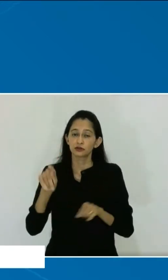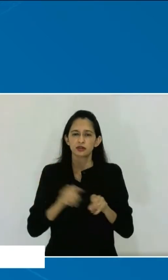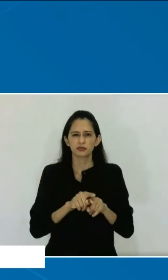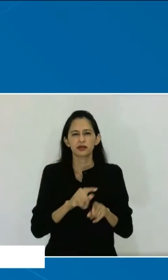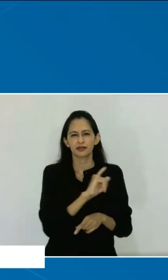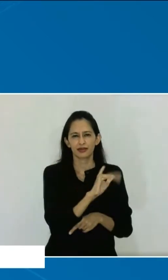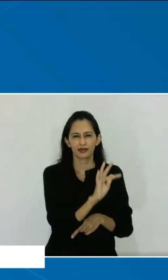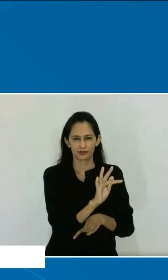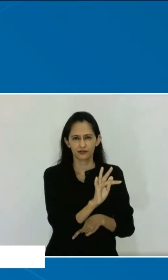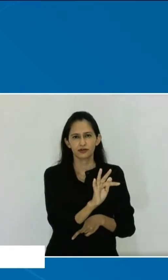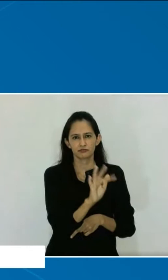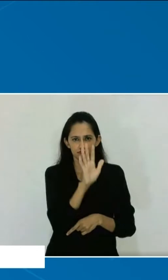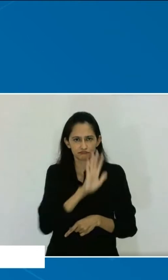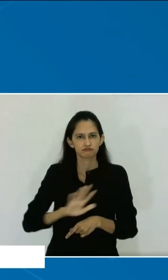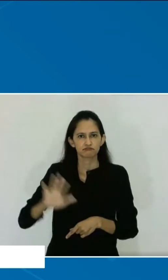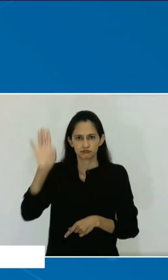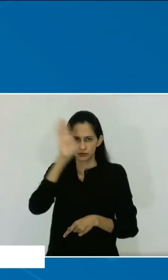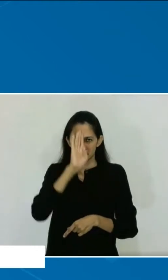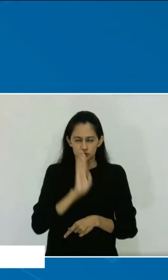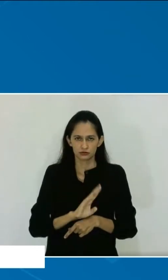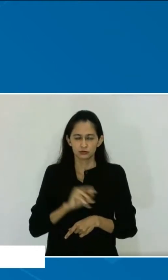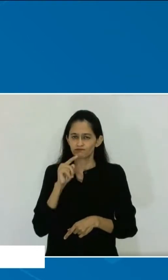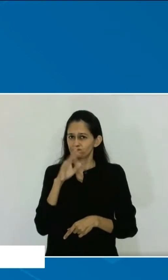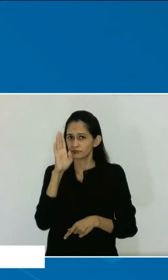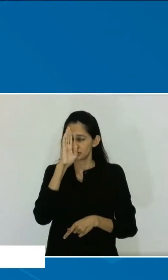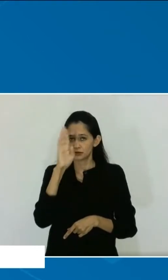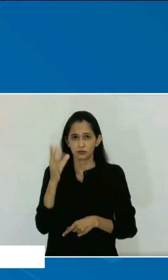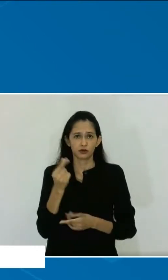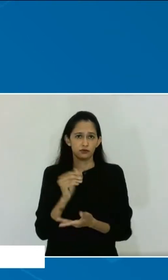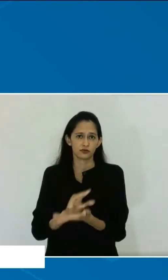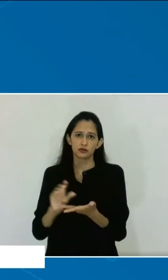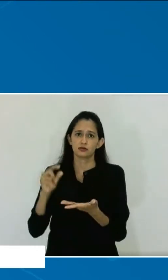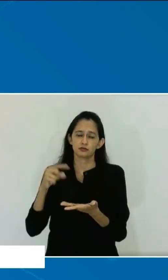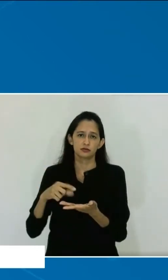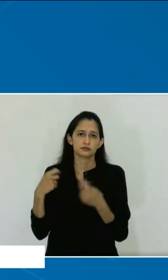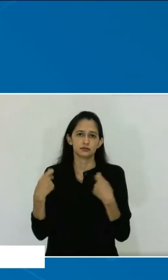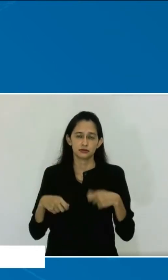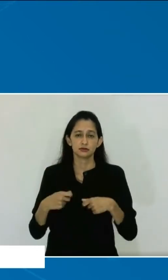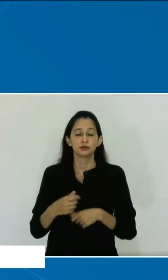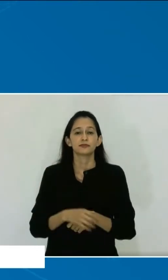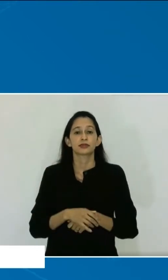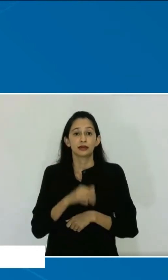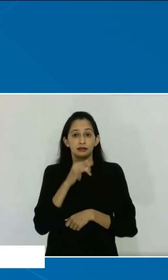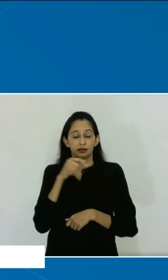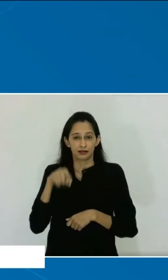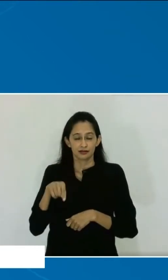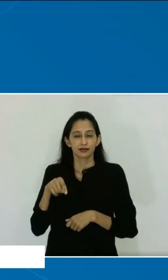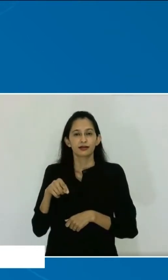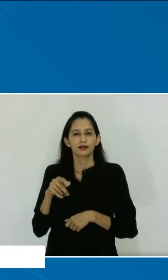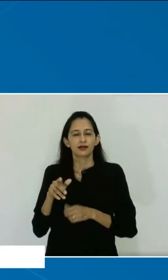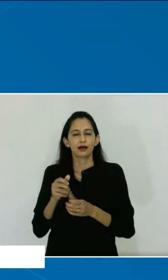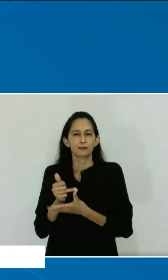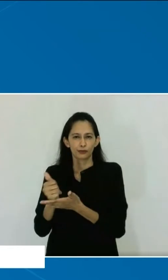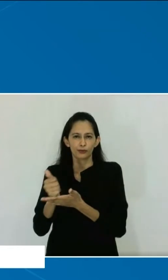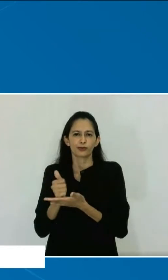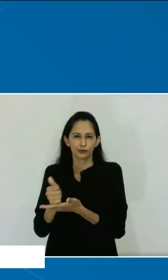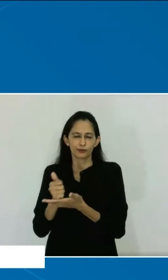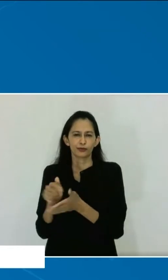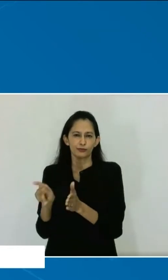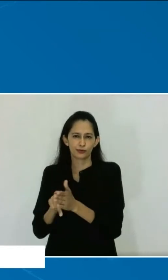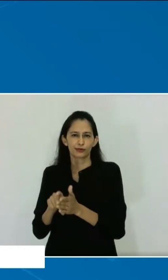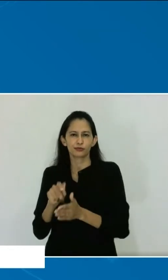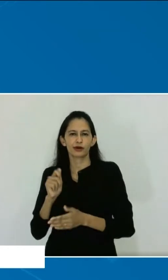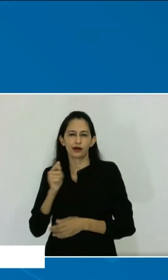né? Nós perdemos, para você ter uma ideia, Letícia, só na nossa assistência estudantil, o corte